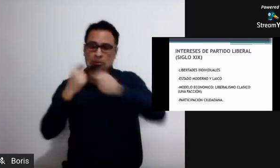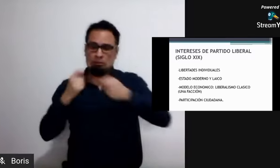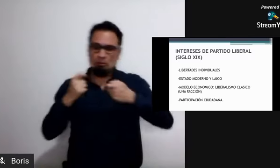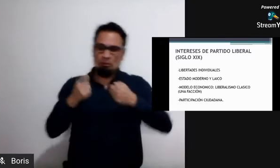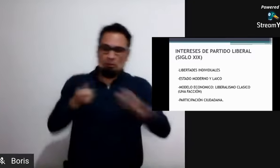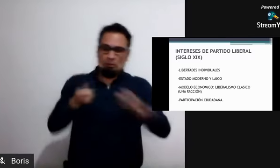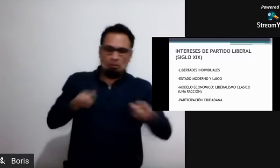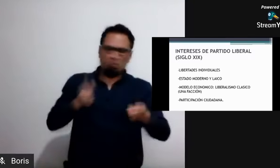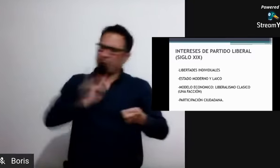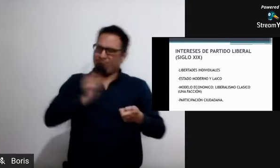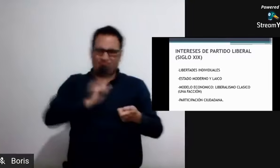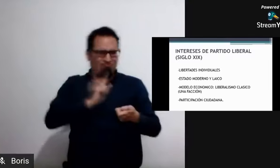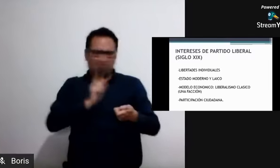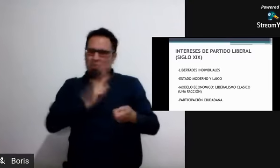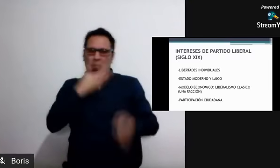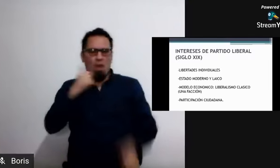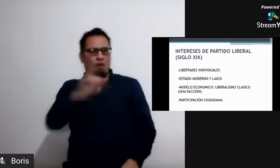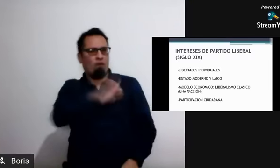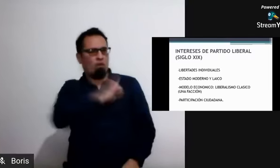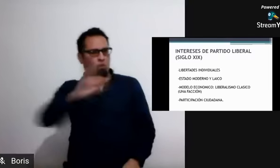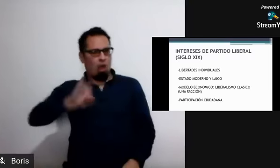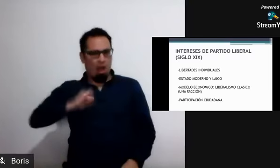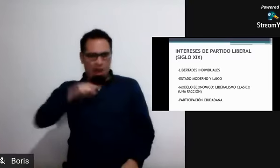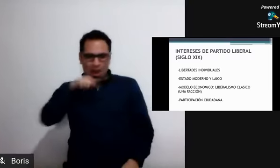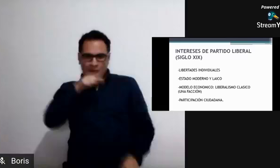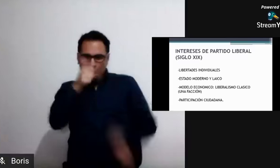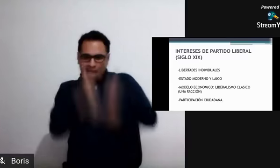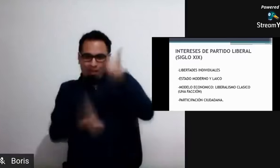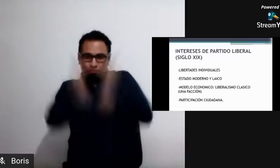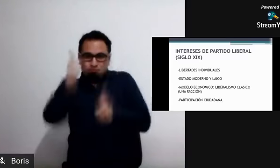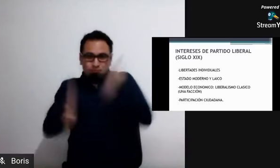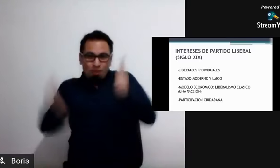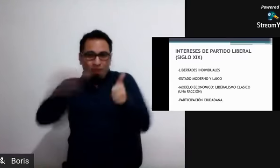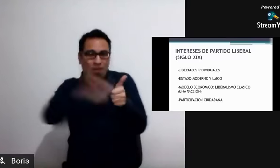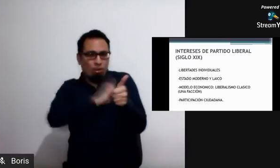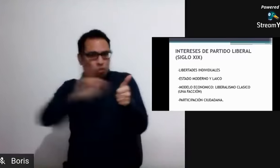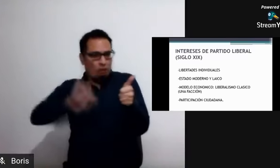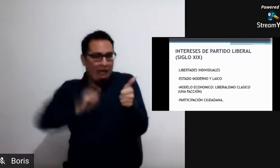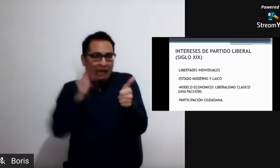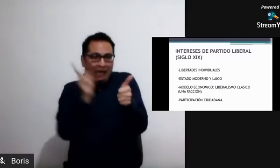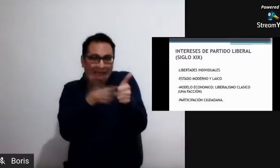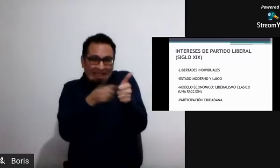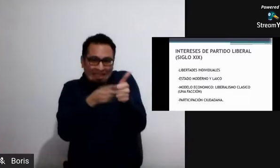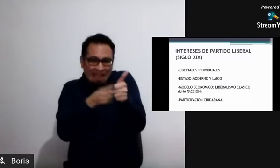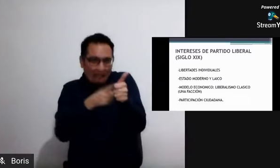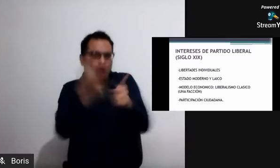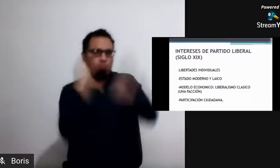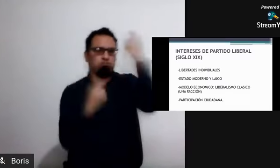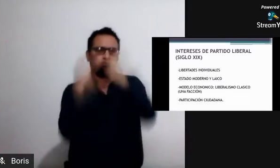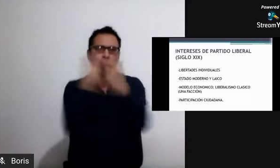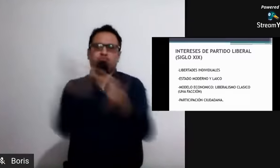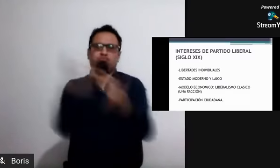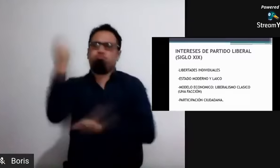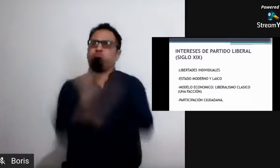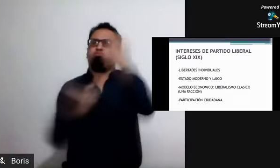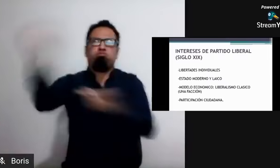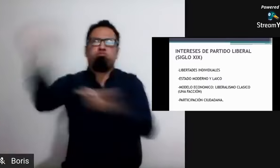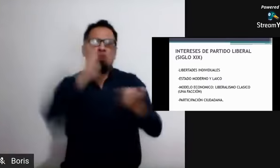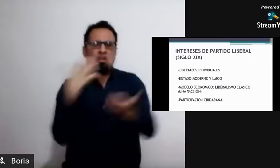al momento de hacer esos intercambios comerciales, que el gobierno no tuviera ninguna incidencia en el control o en el